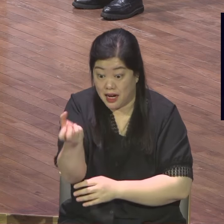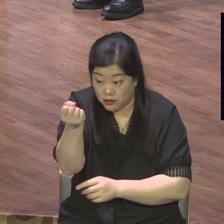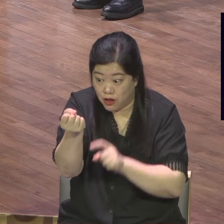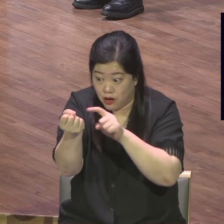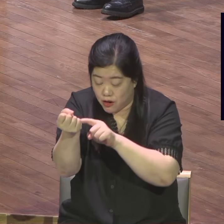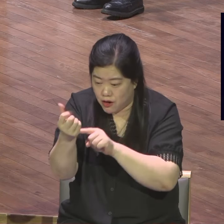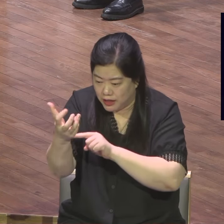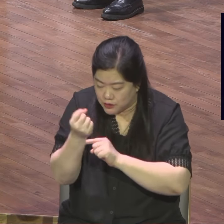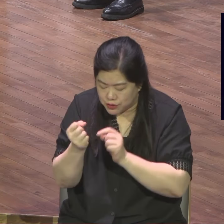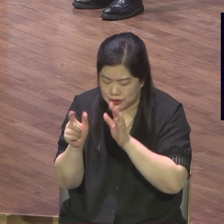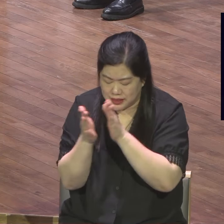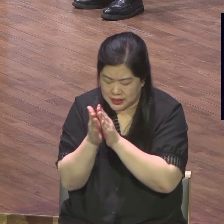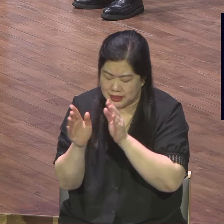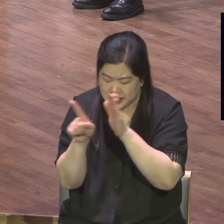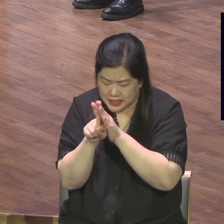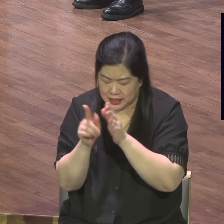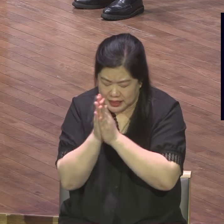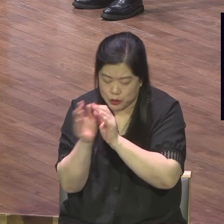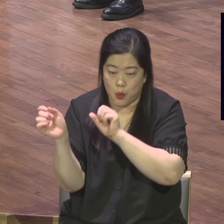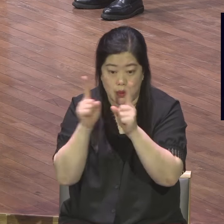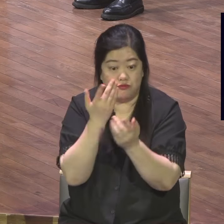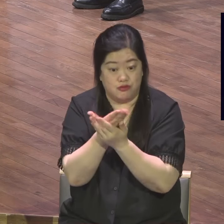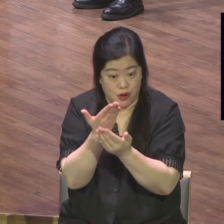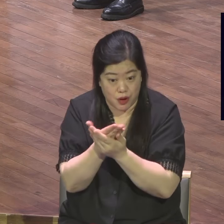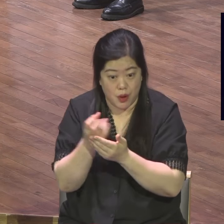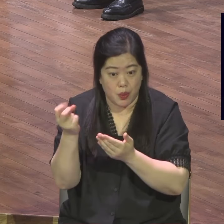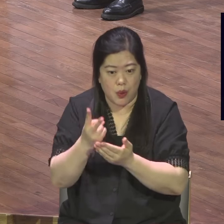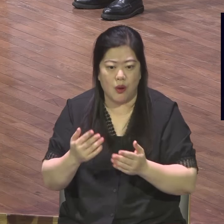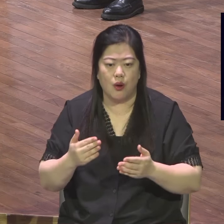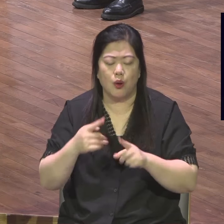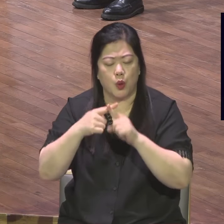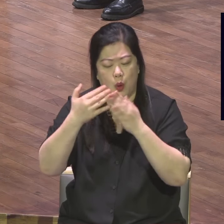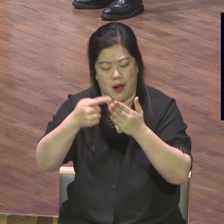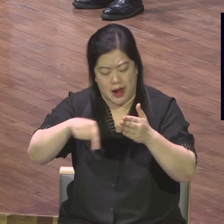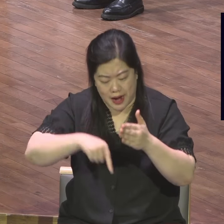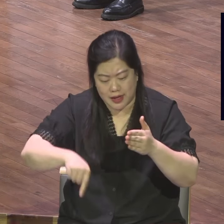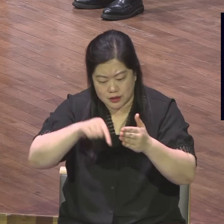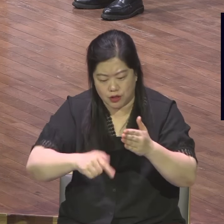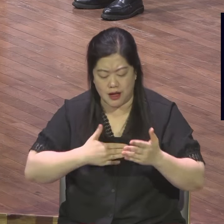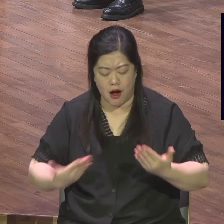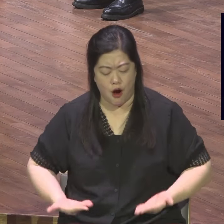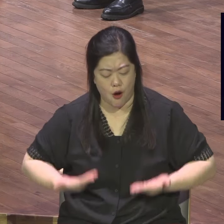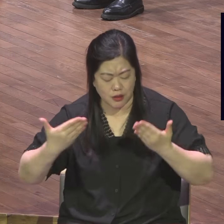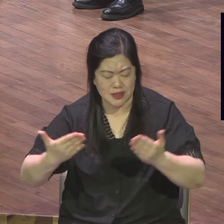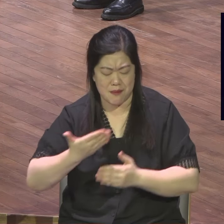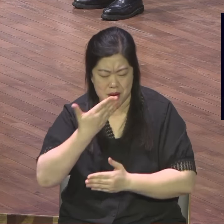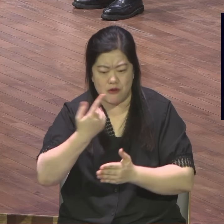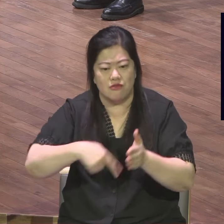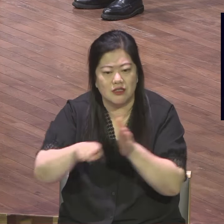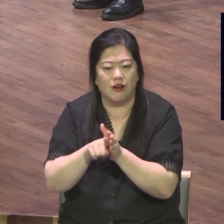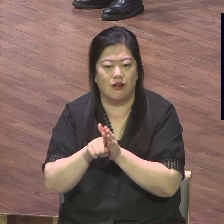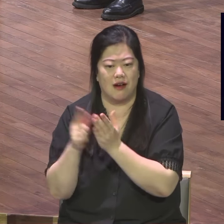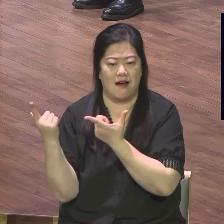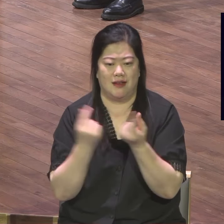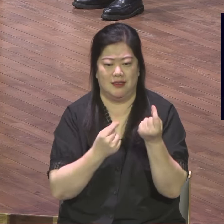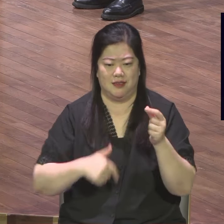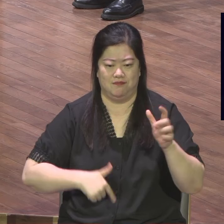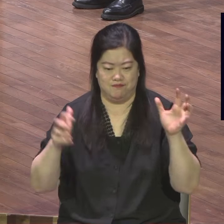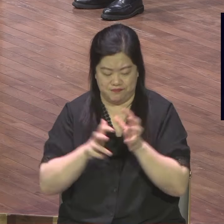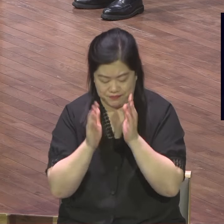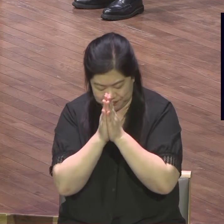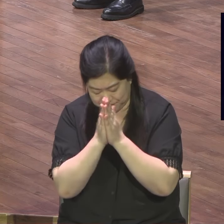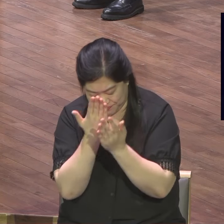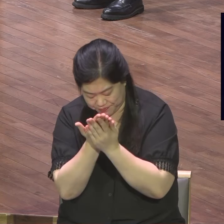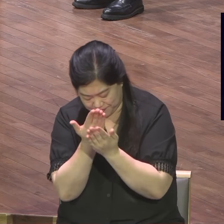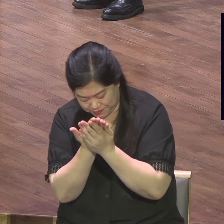망대가 세워지게 하여 주시옵소서. 다함께 우리 주여 한번 외치고 기도하겠습니다. 주여! 하나님